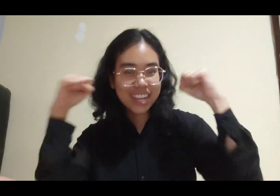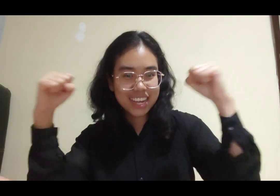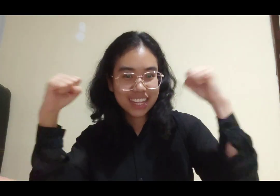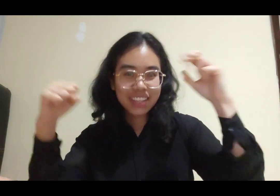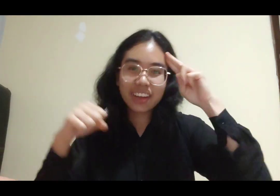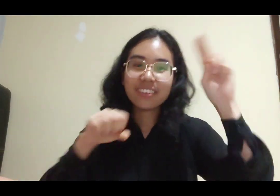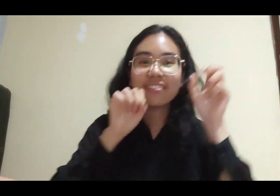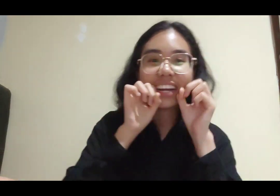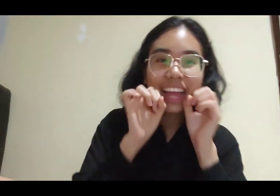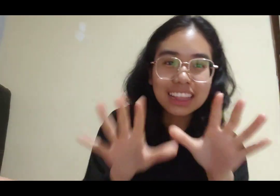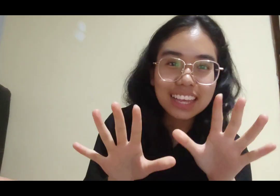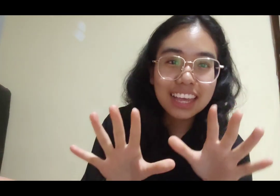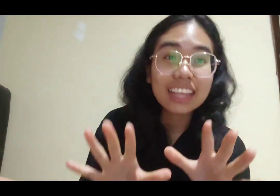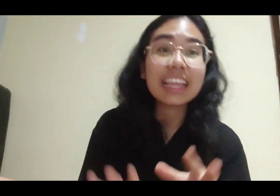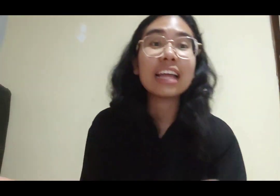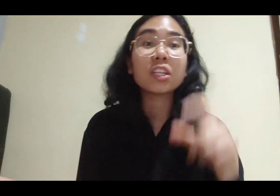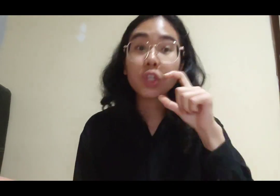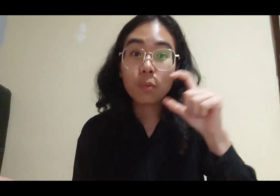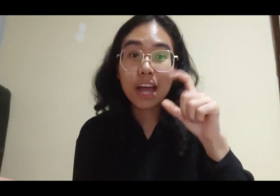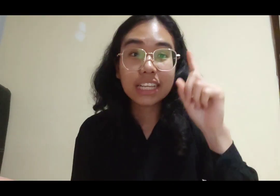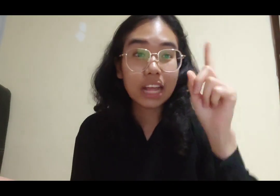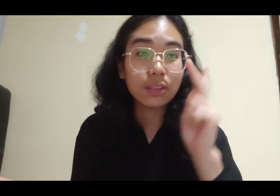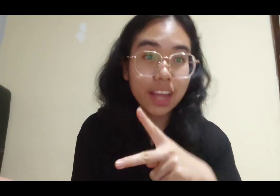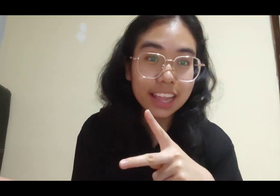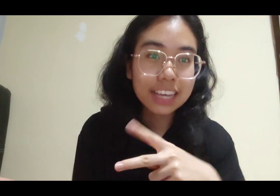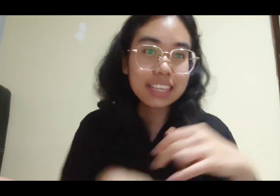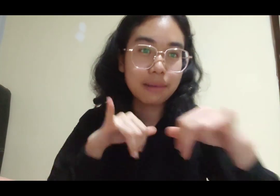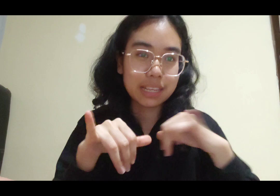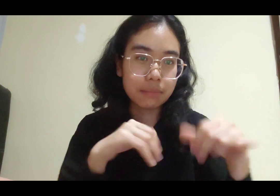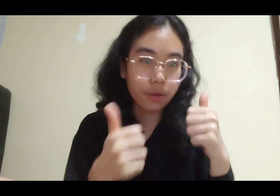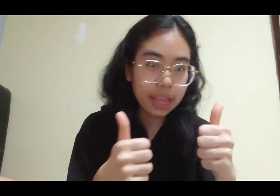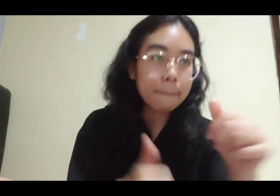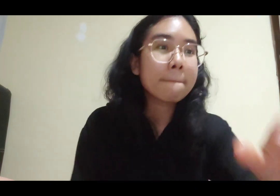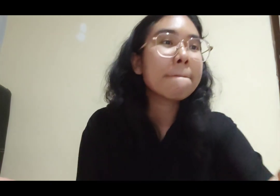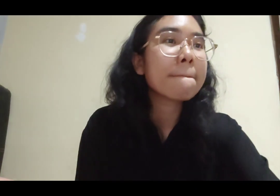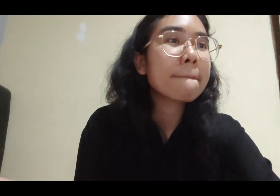Semangat, Tuhan memberkati. Kita coba satu kali lagi sama-sama, oke?